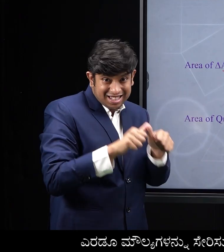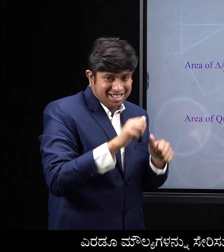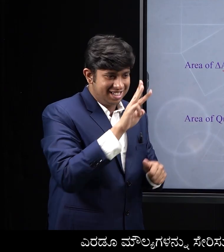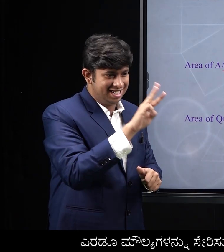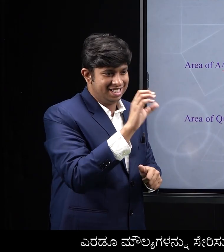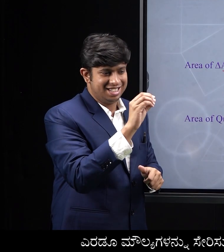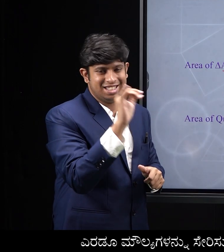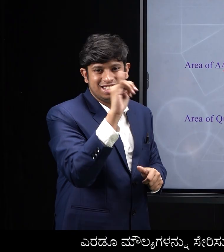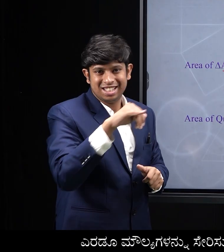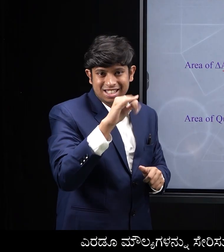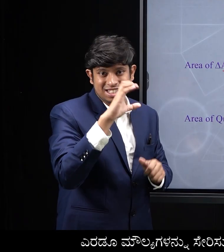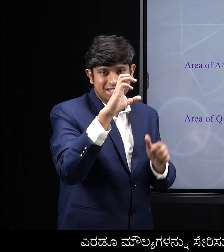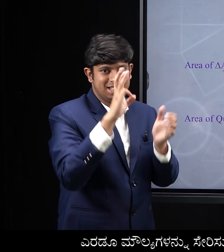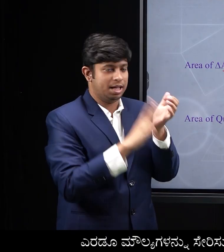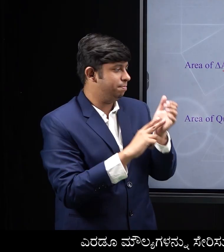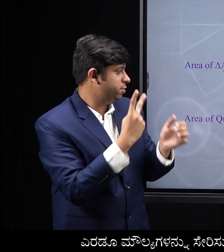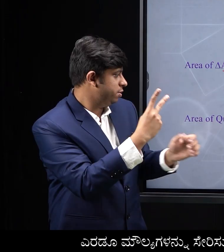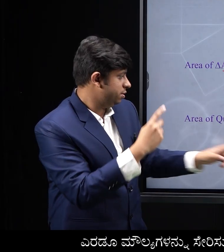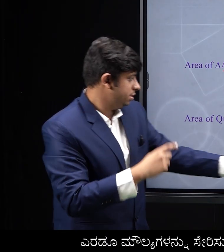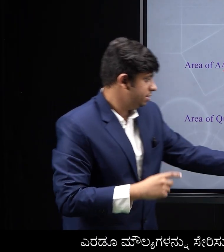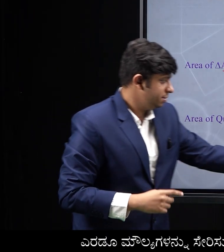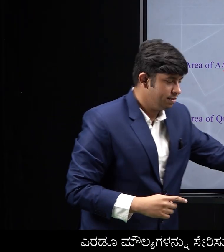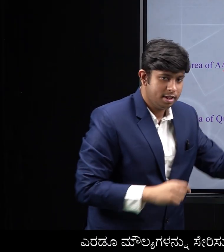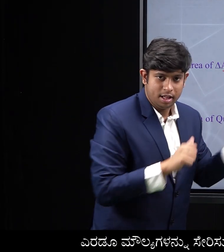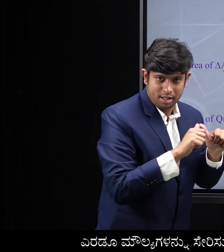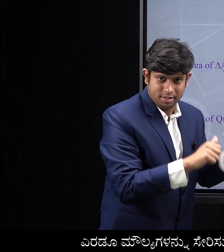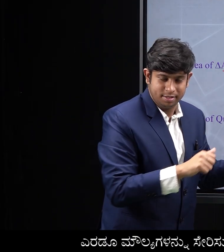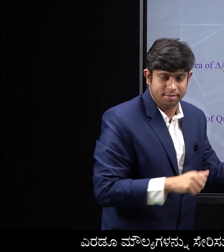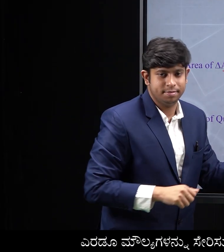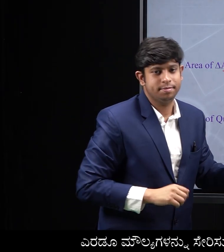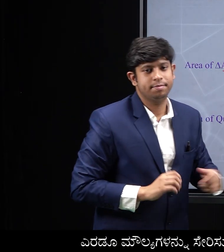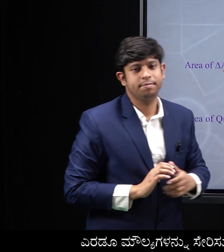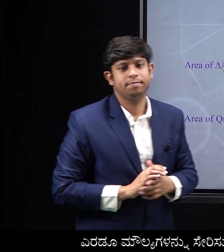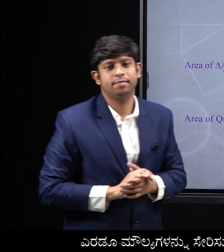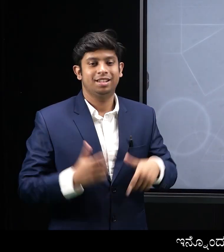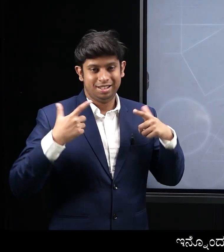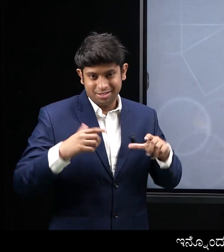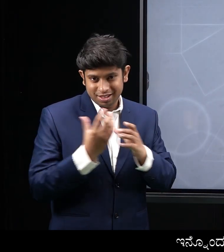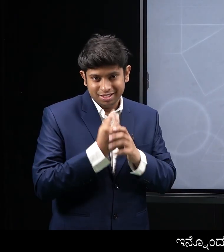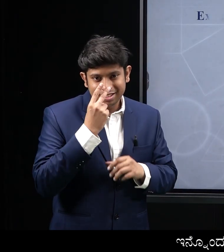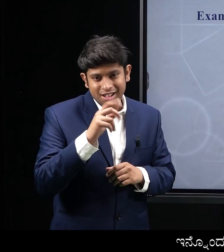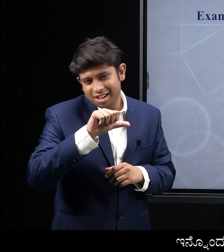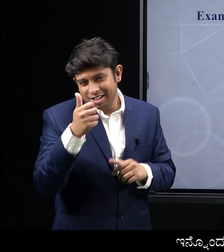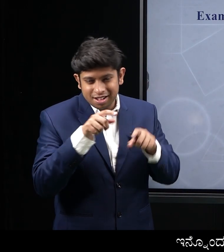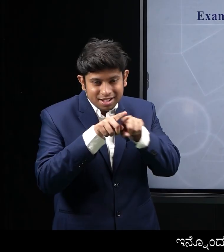ಎರಡು ಮೌಲ್ಯಗಳನ್ನು ಸೇರಿಸುವ ಮೂಲಕ ನಾವು 306 ಸೆಂಟಿಮೀಟರ್ ಸ್ಕ್ವೇರ್ ಅನ್ನು ಪಡೆಯುತ್ತೇವೆ. ಇದೊಂದು ಉದಾಹರಣೆಯನ್ನು